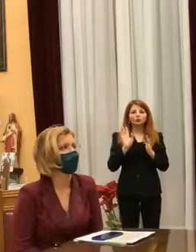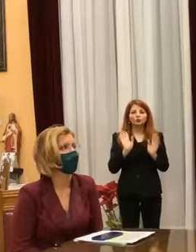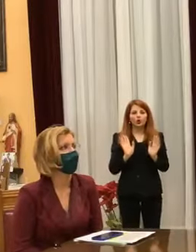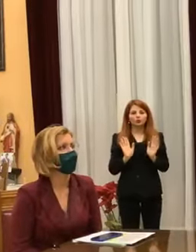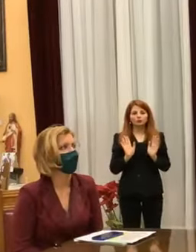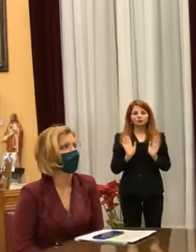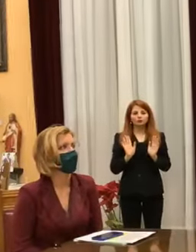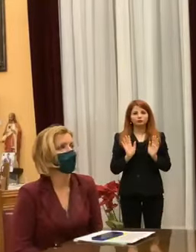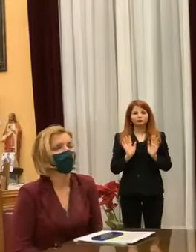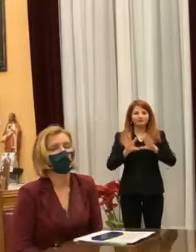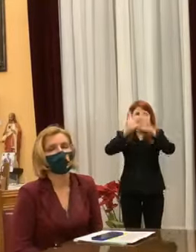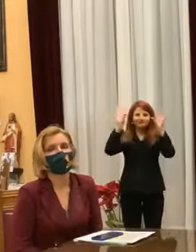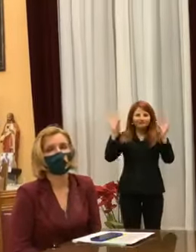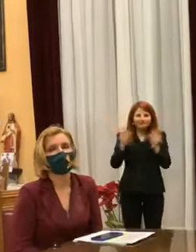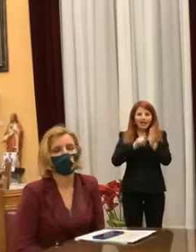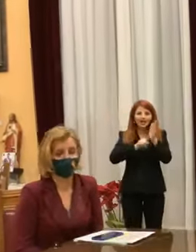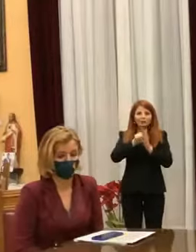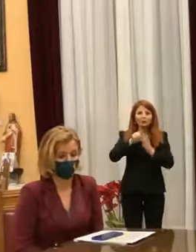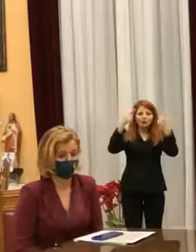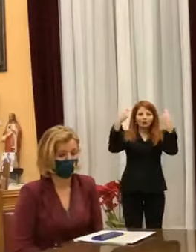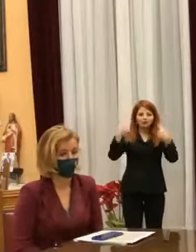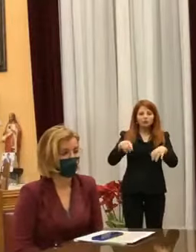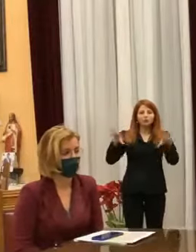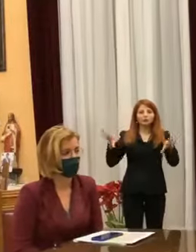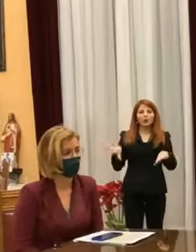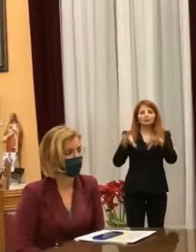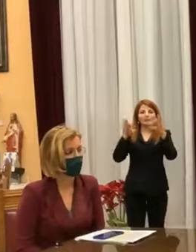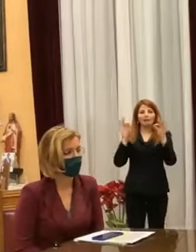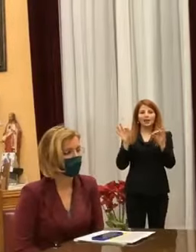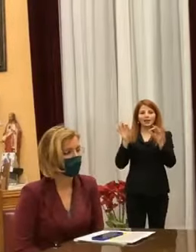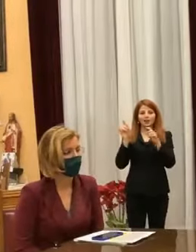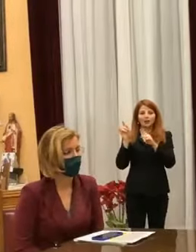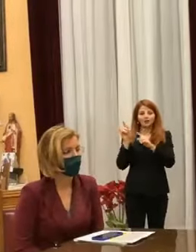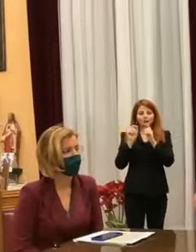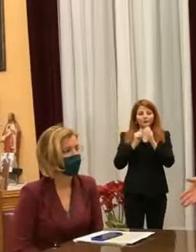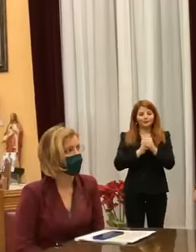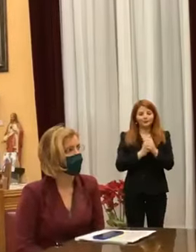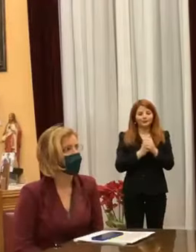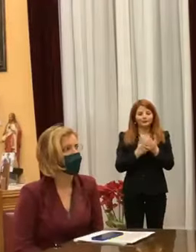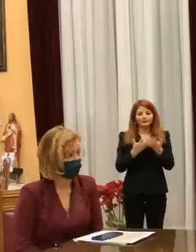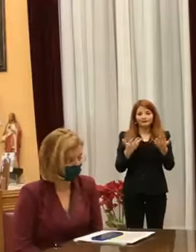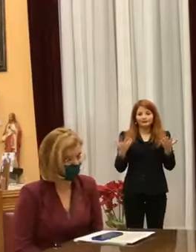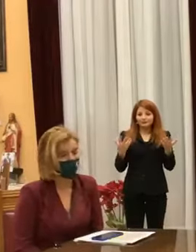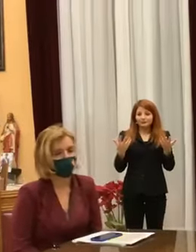chiude questa storia, che ovviamente per noi inizia qui,